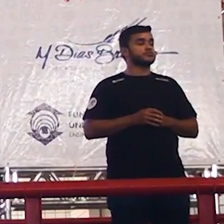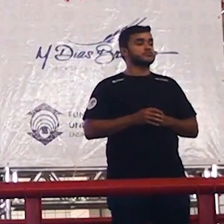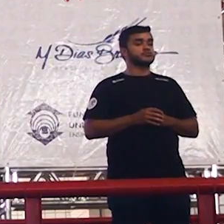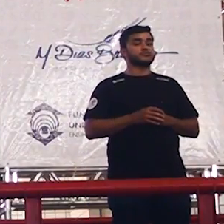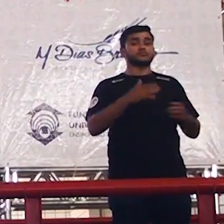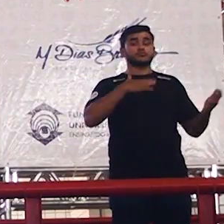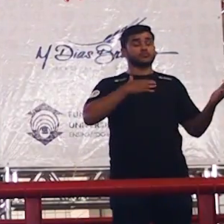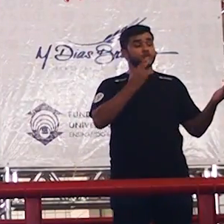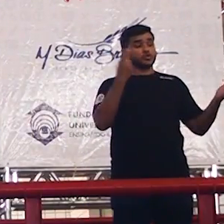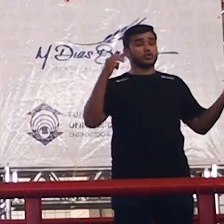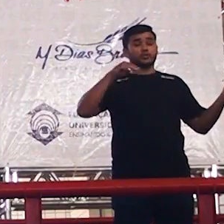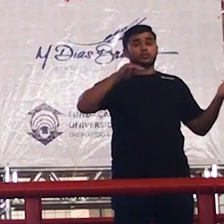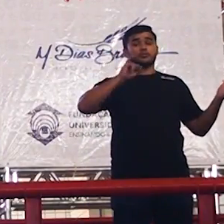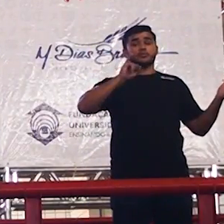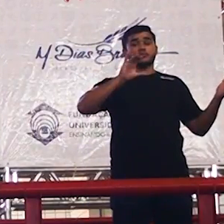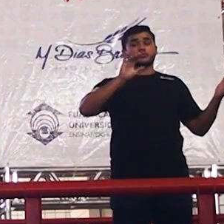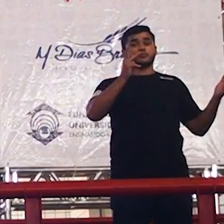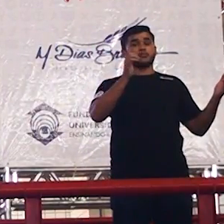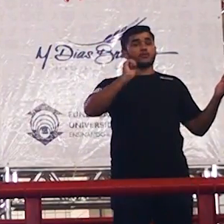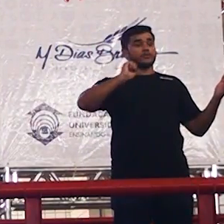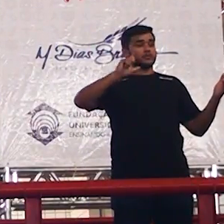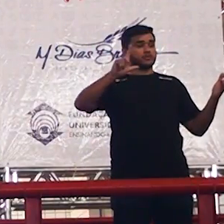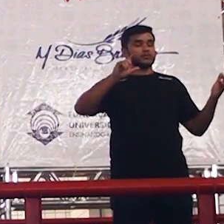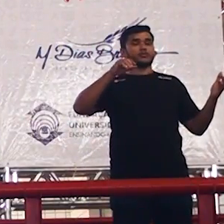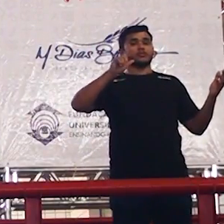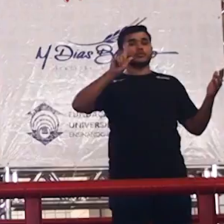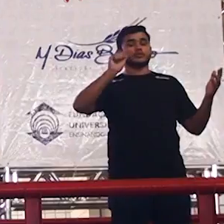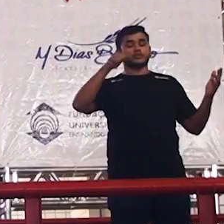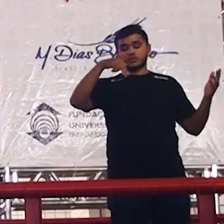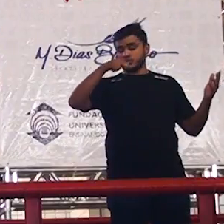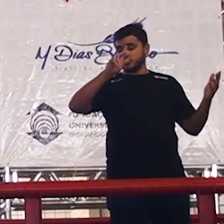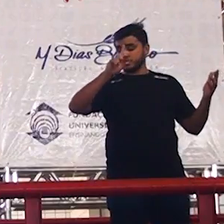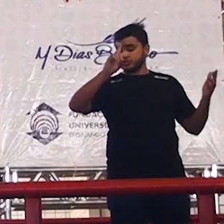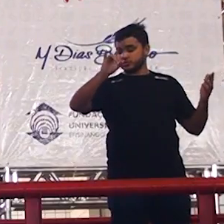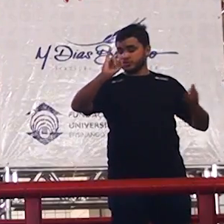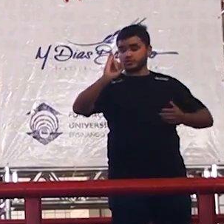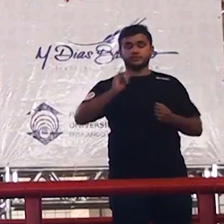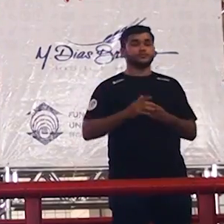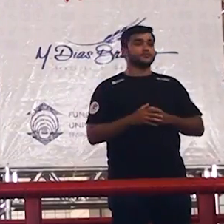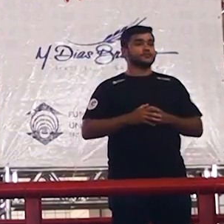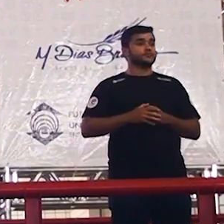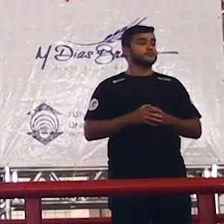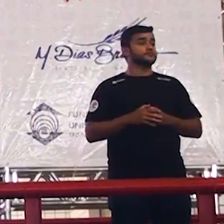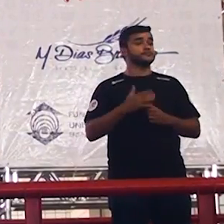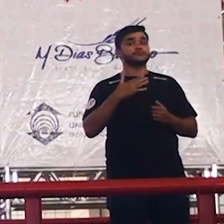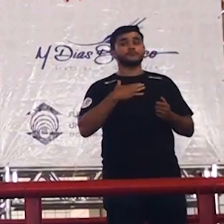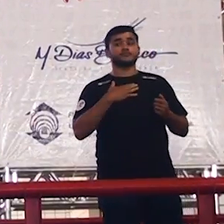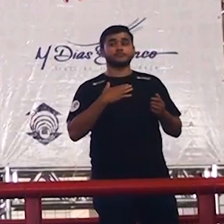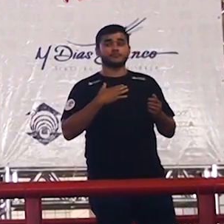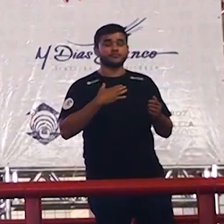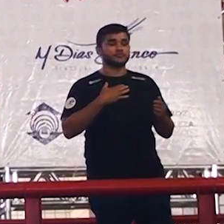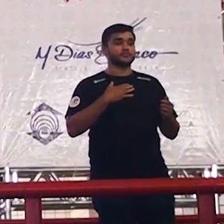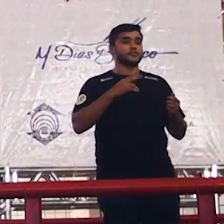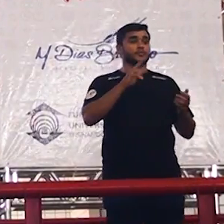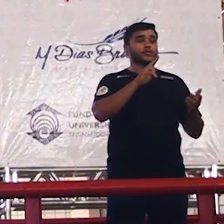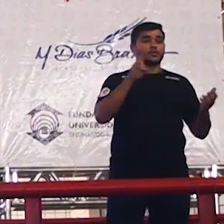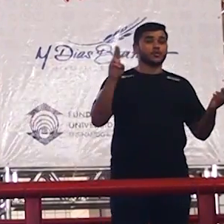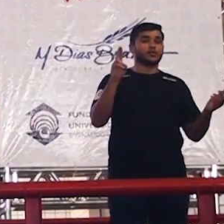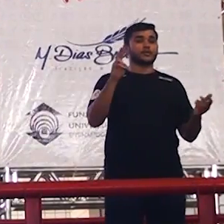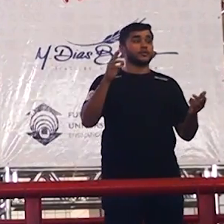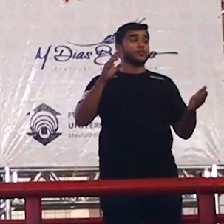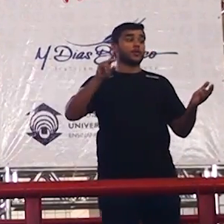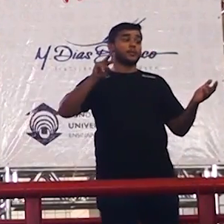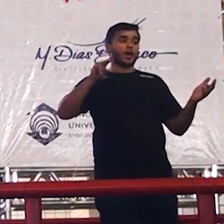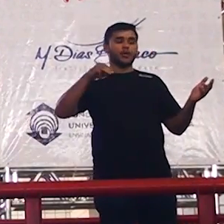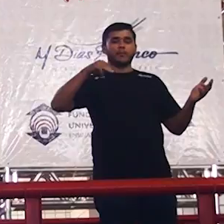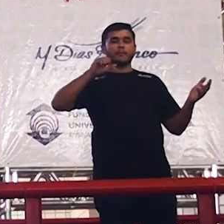Michael Gandhi, certo? Professor Gandhi, como o outro falou, perguntou, é Mahatma? Não, Mahatma é meu